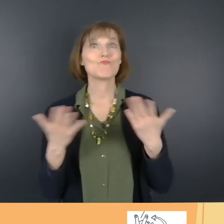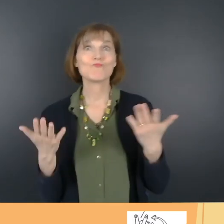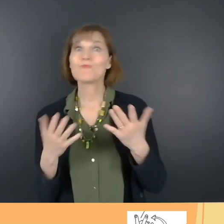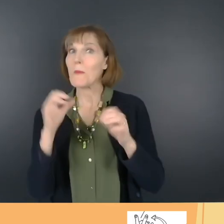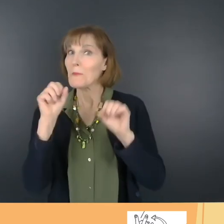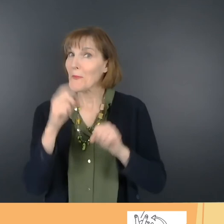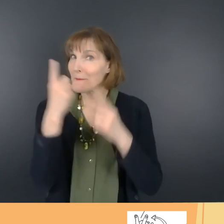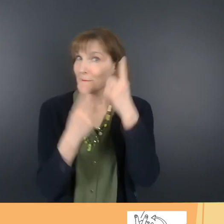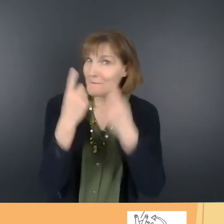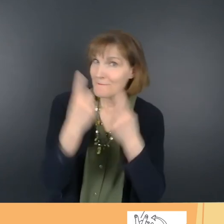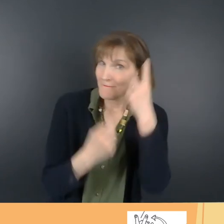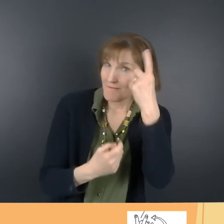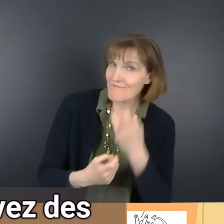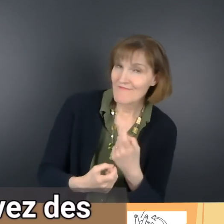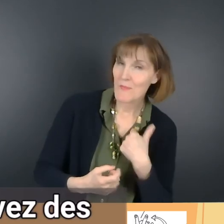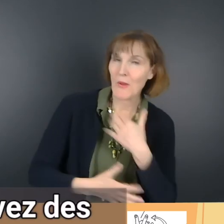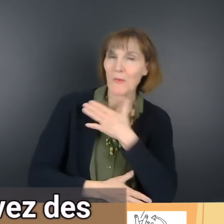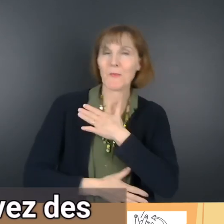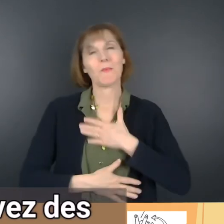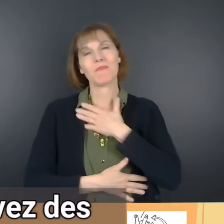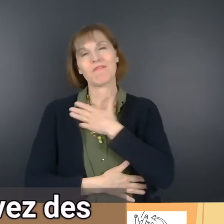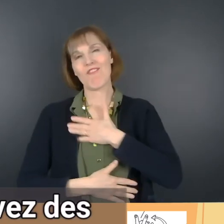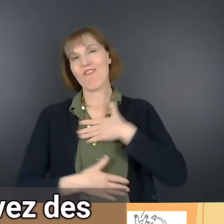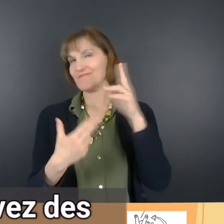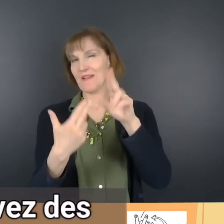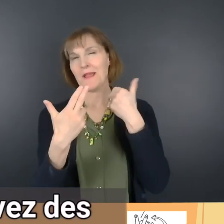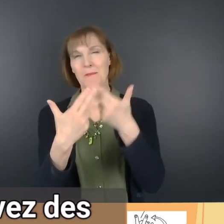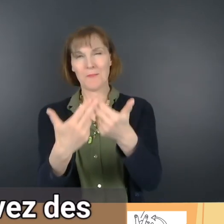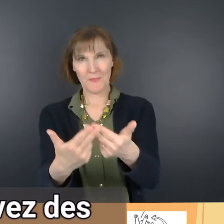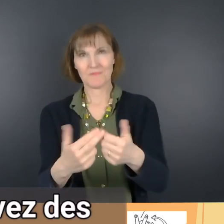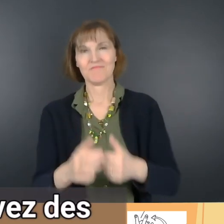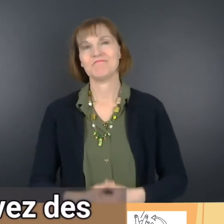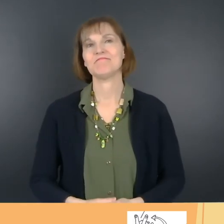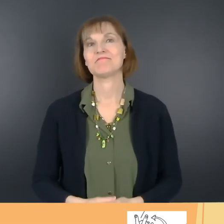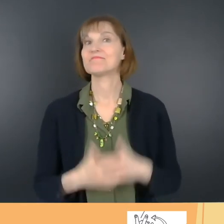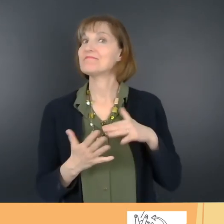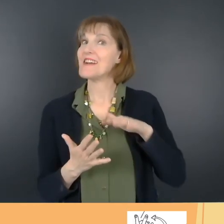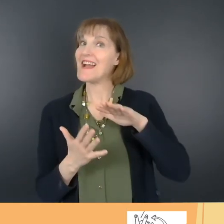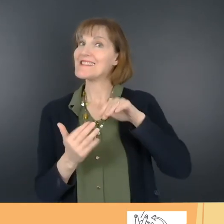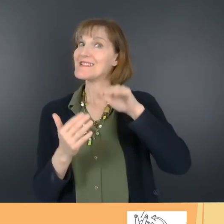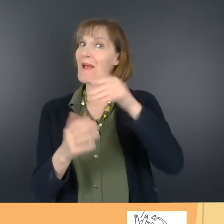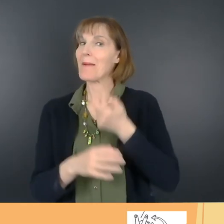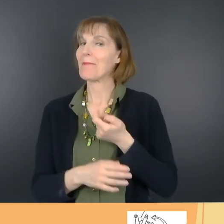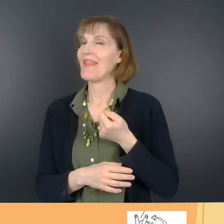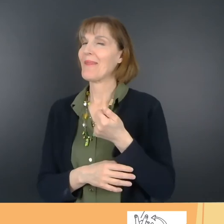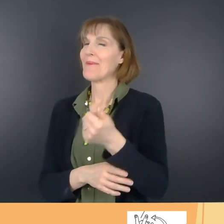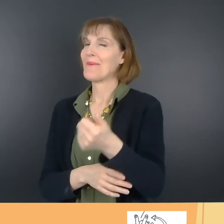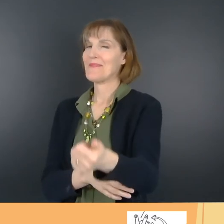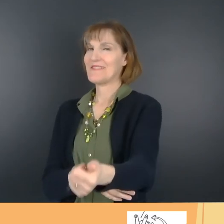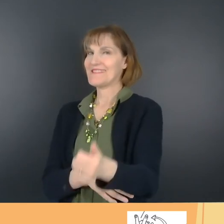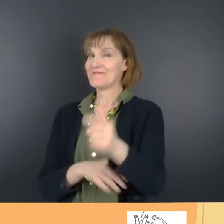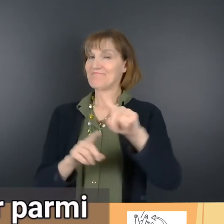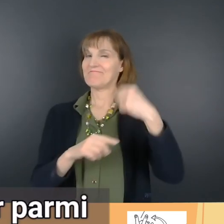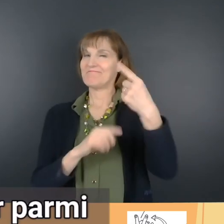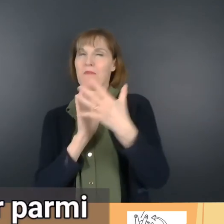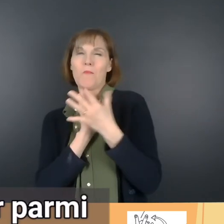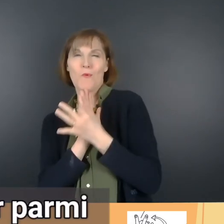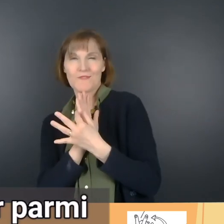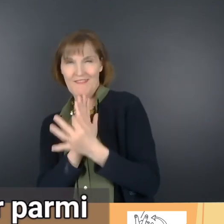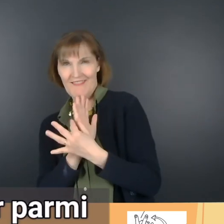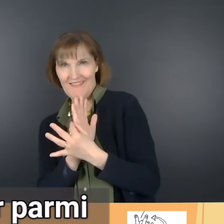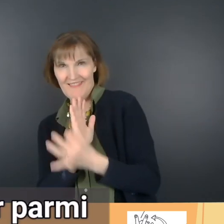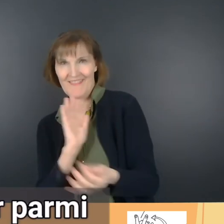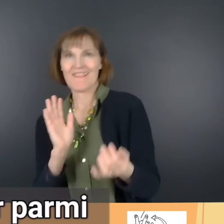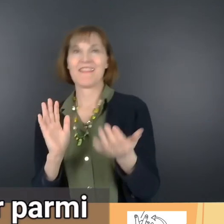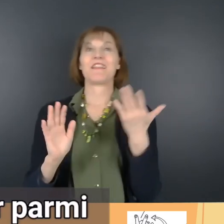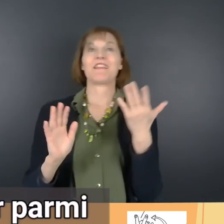en langue des signes. N'hésitez pas si vous avez des questions. Je serai très contente de pouvoir vous répondre. J'espère que comptez